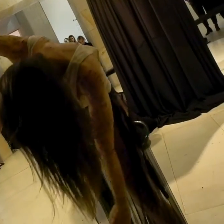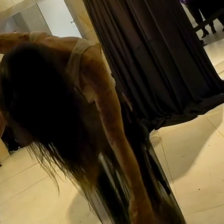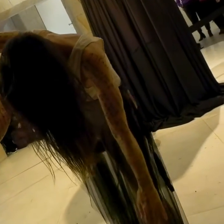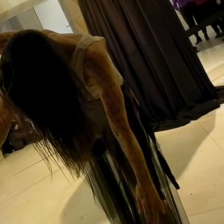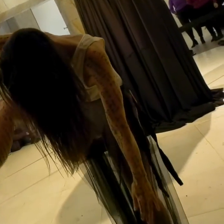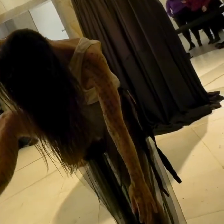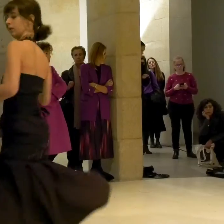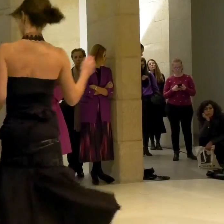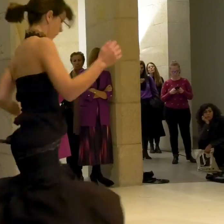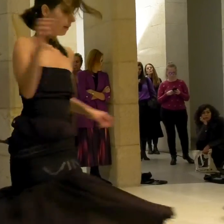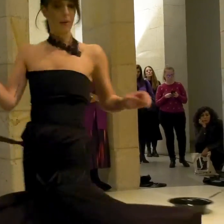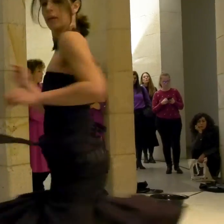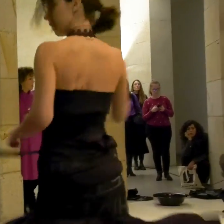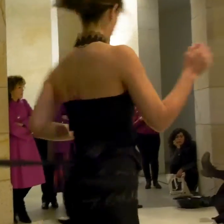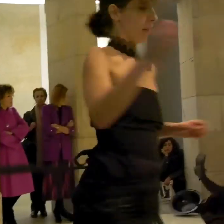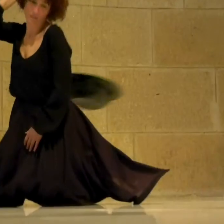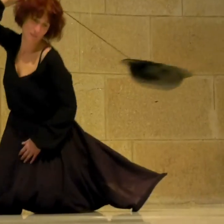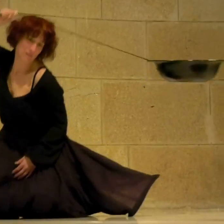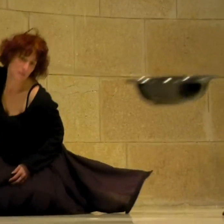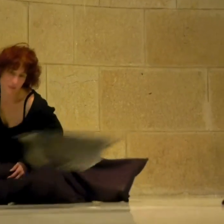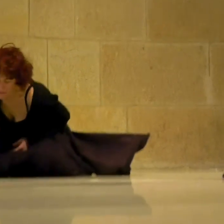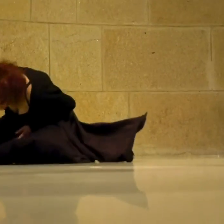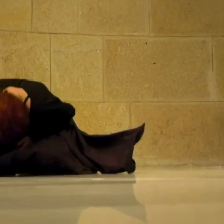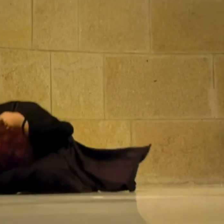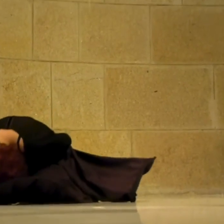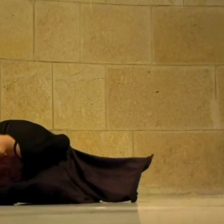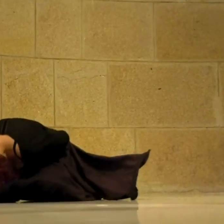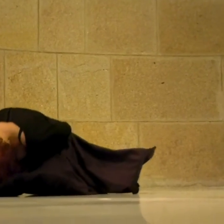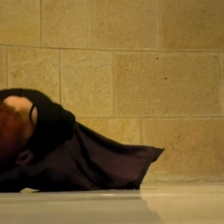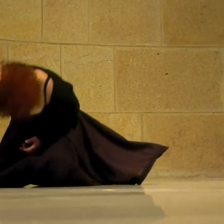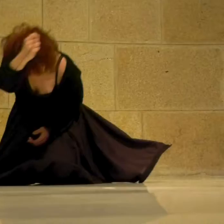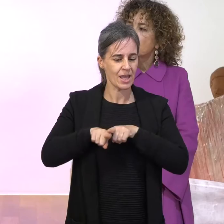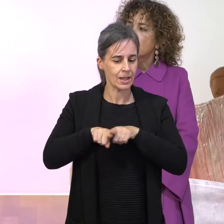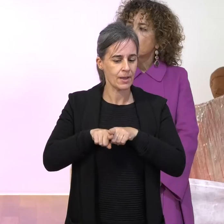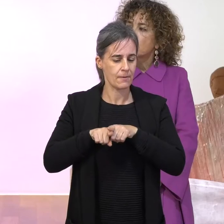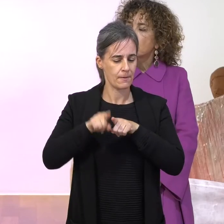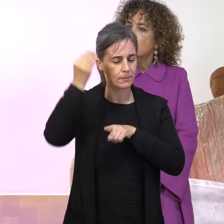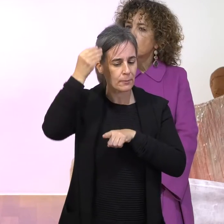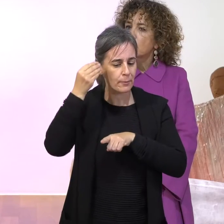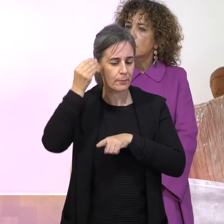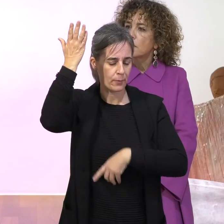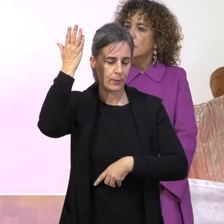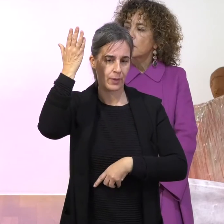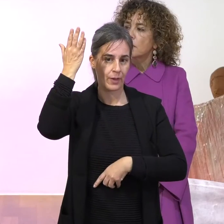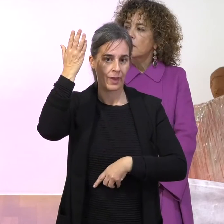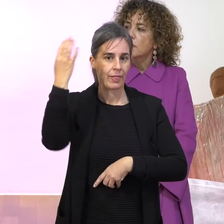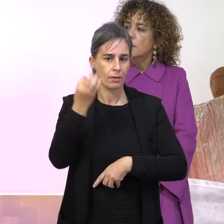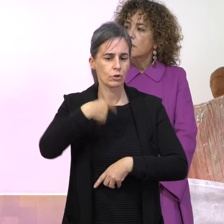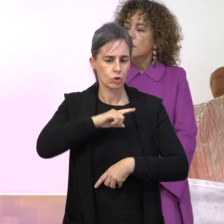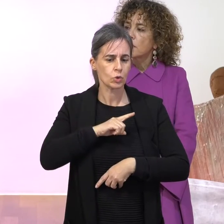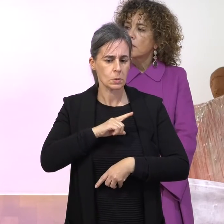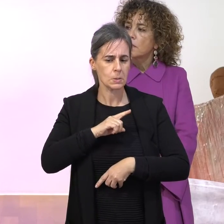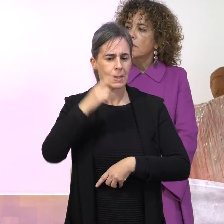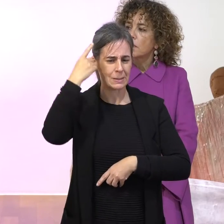para crear criterio e pensamento crítico, para que tomemos posición. E,